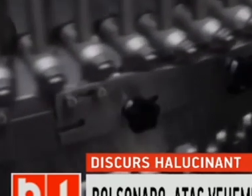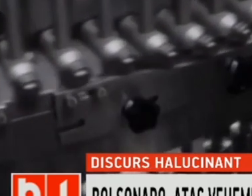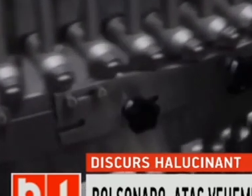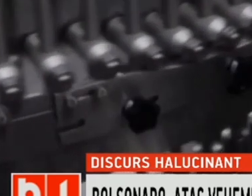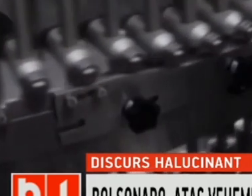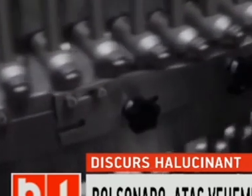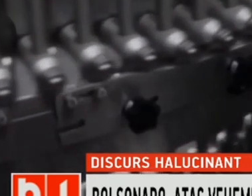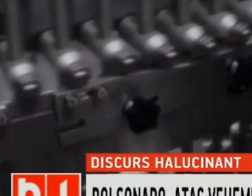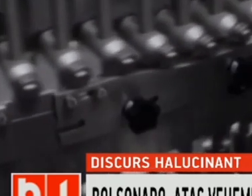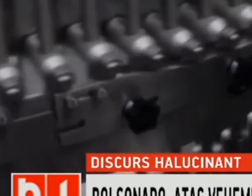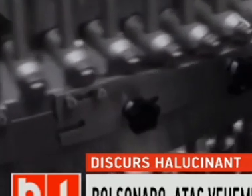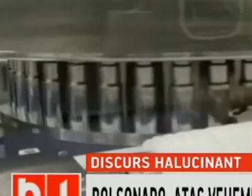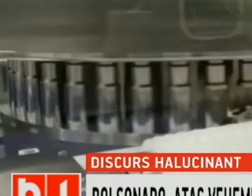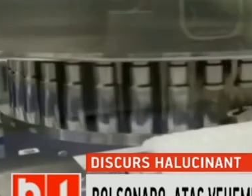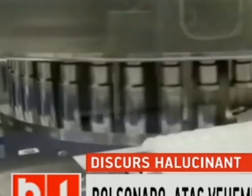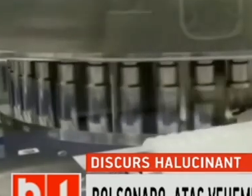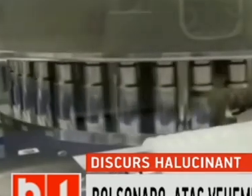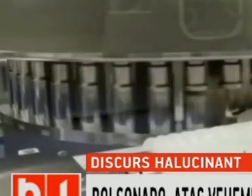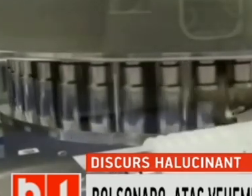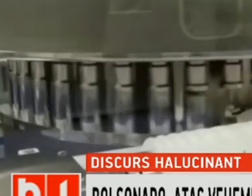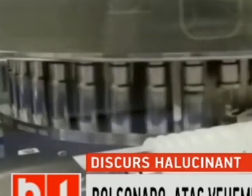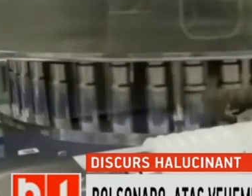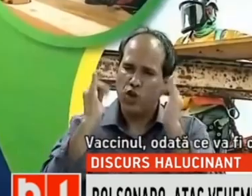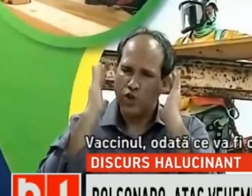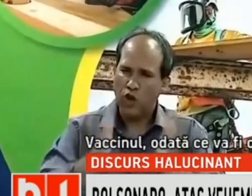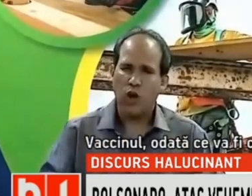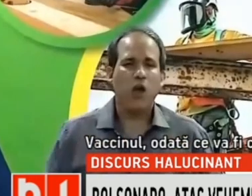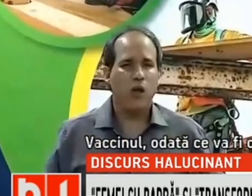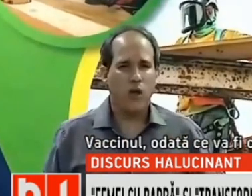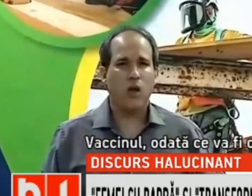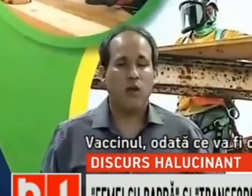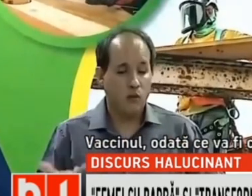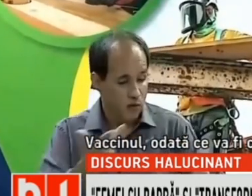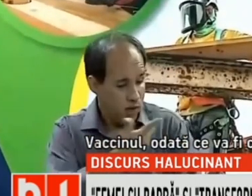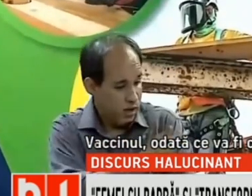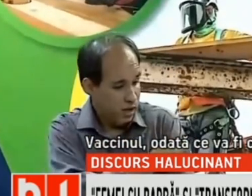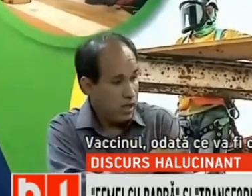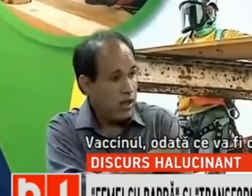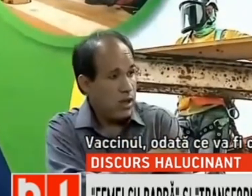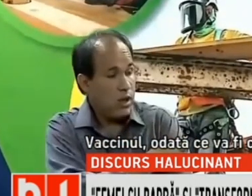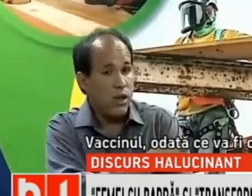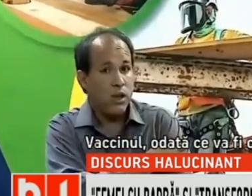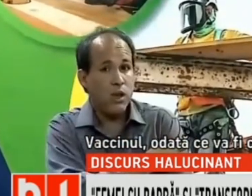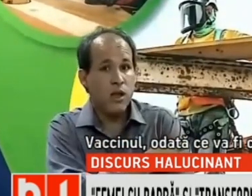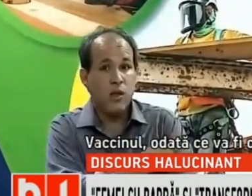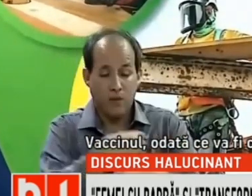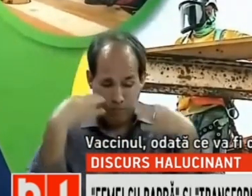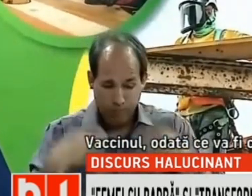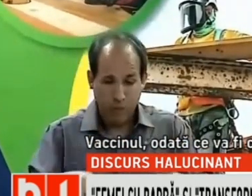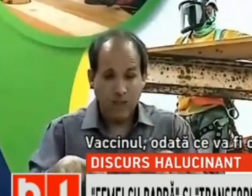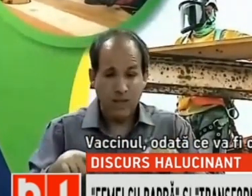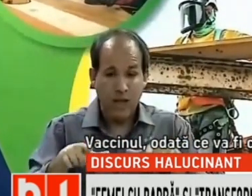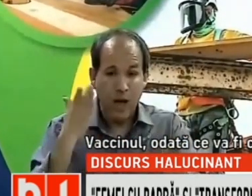o amendeze sau să interzică să frecventeze unele locuri publice abasi lemn aveți specifica de pelin